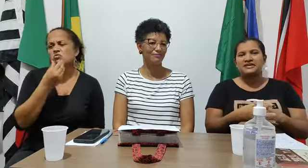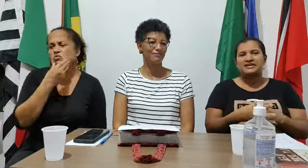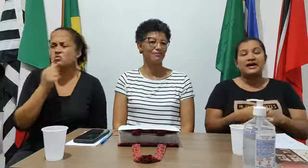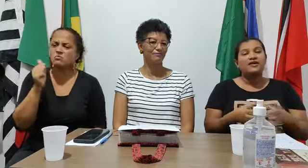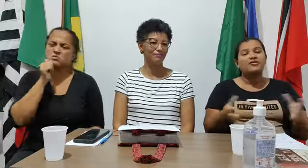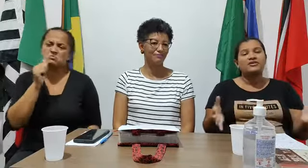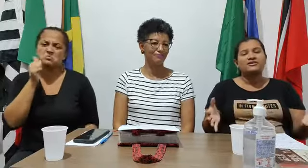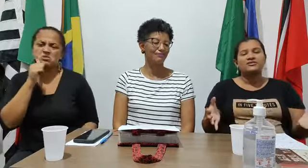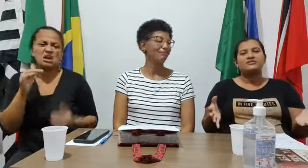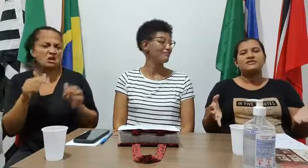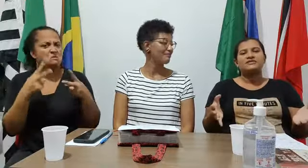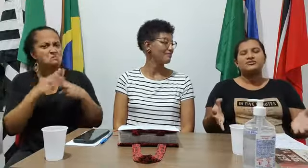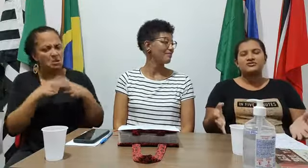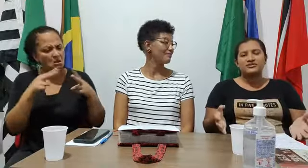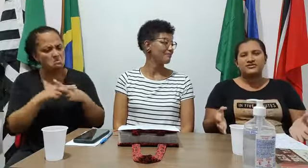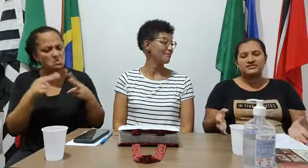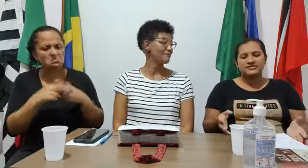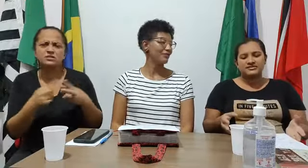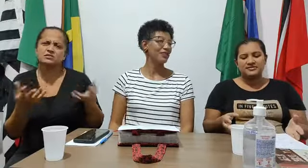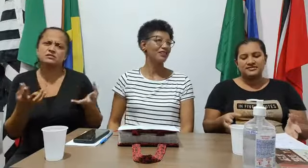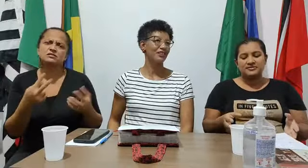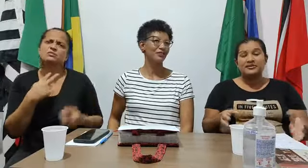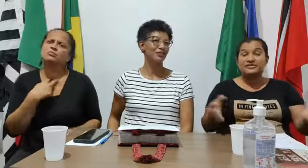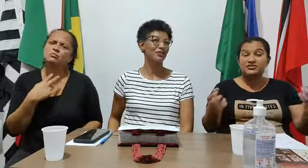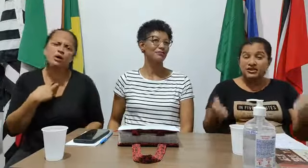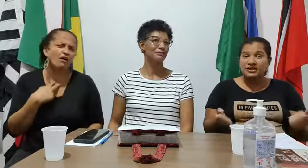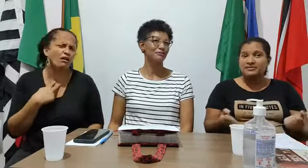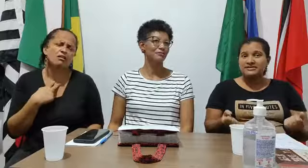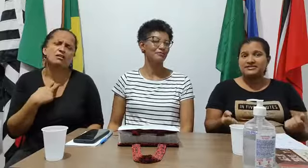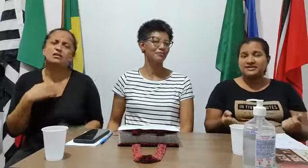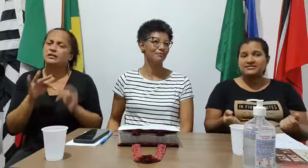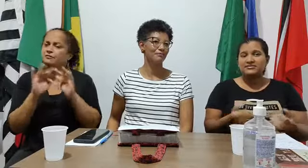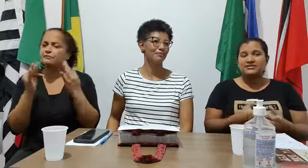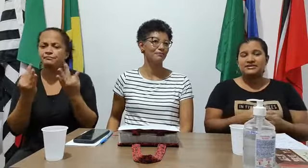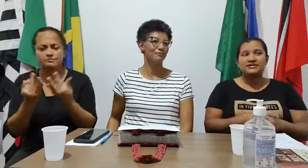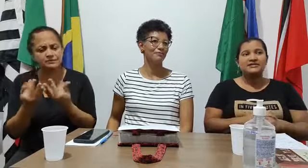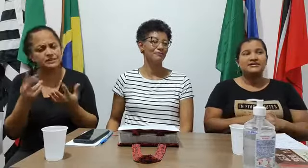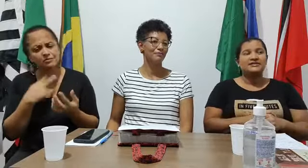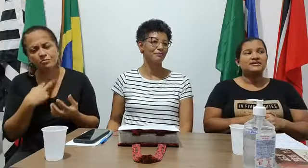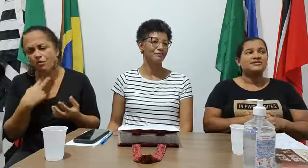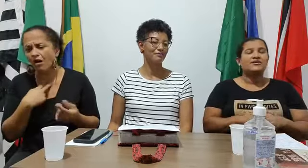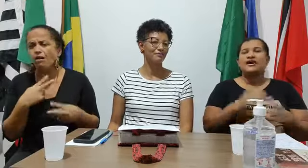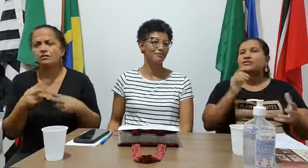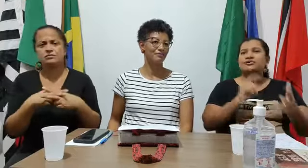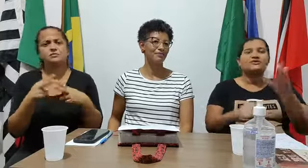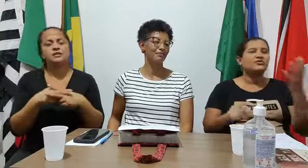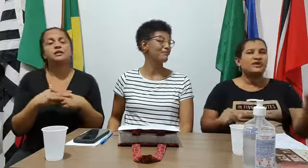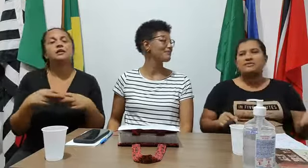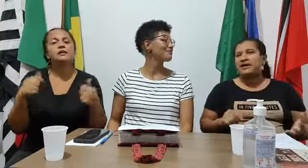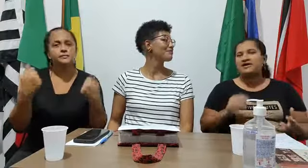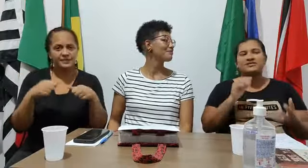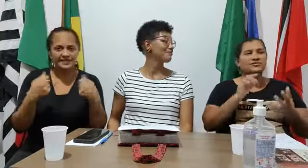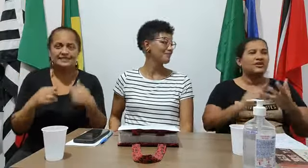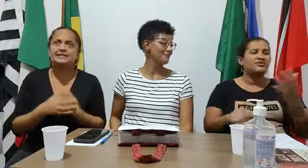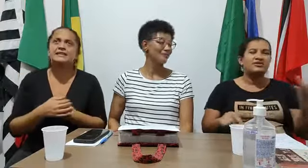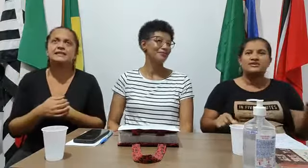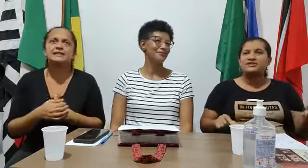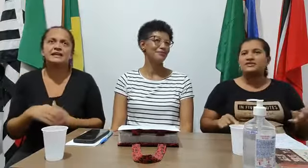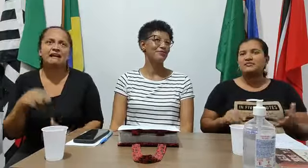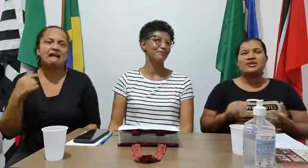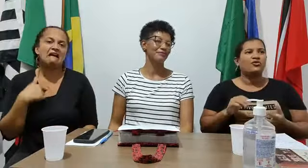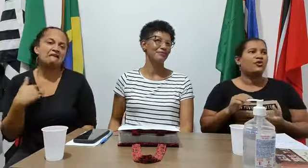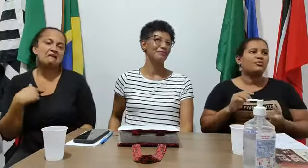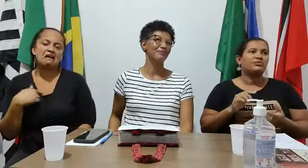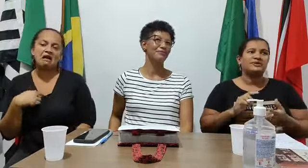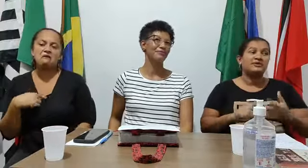de família, algo que não deveria existir. Mas a gente acaba trazendo, né? Então, eu tenho que estudar mais, eu tenho que